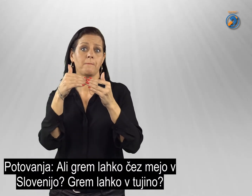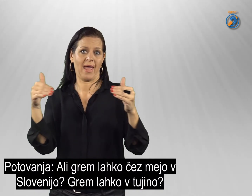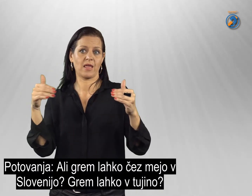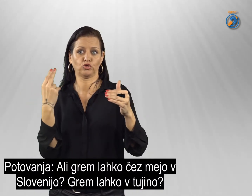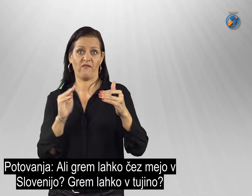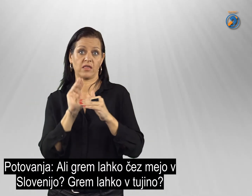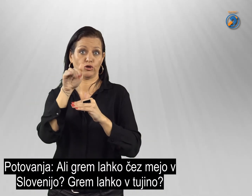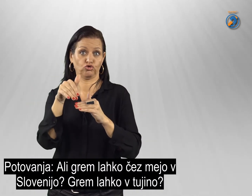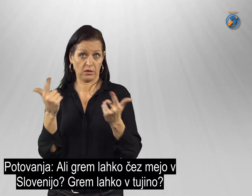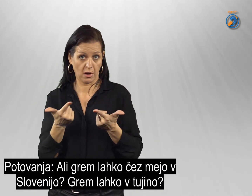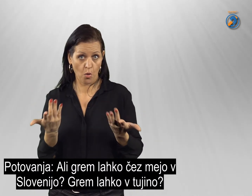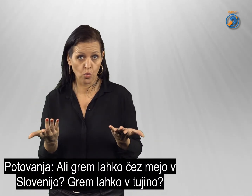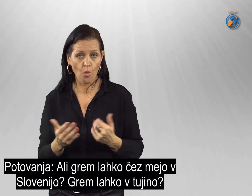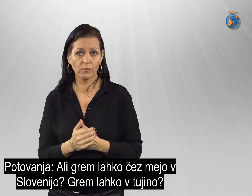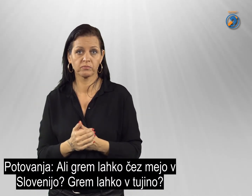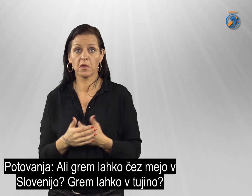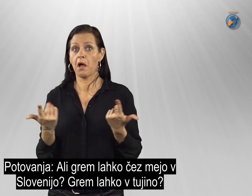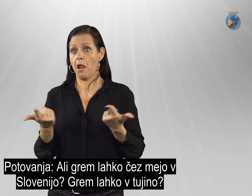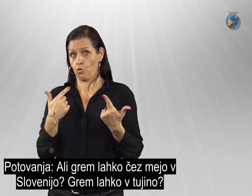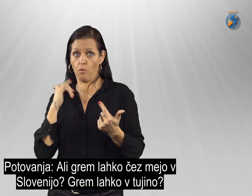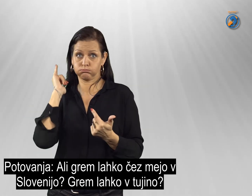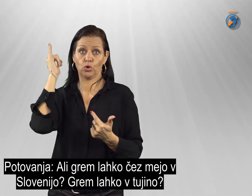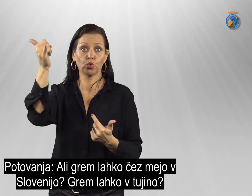v Slovenijo? Grem lahko v tujino?